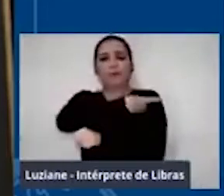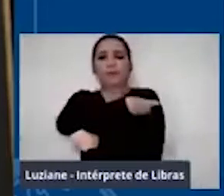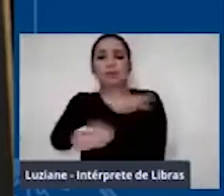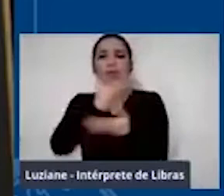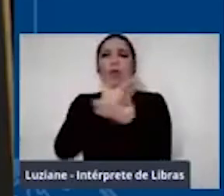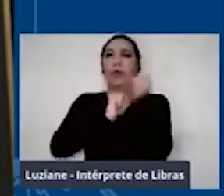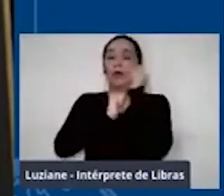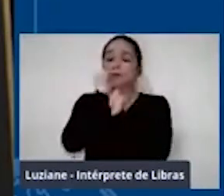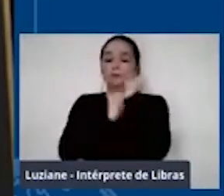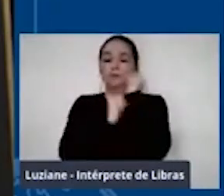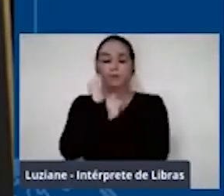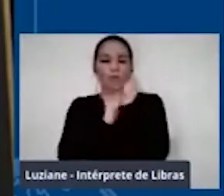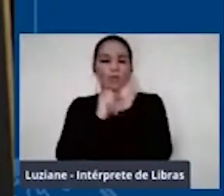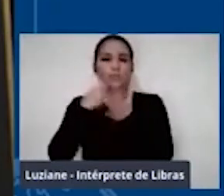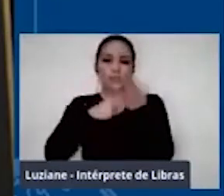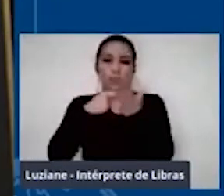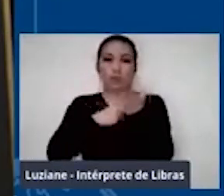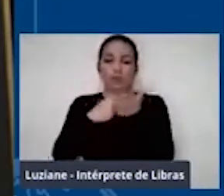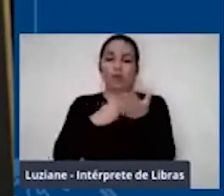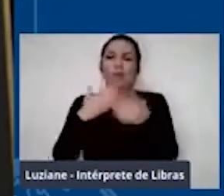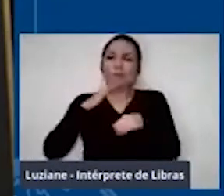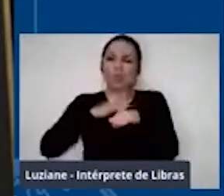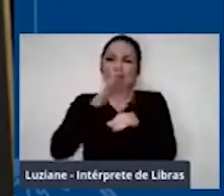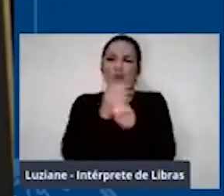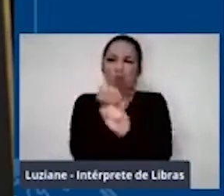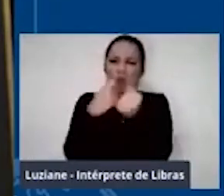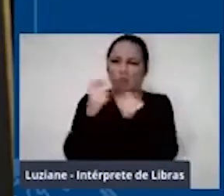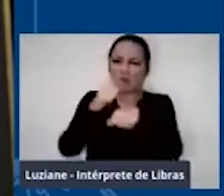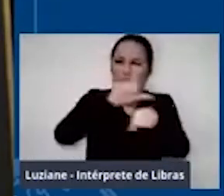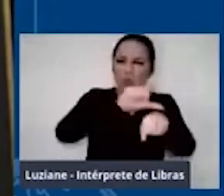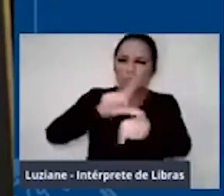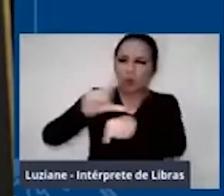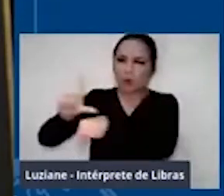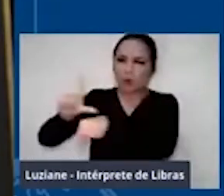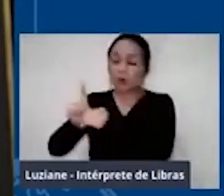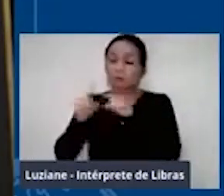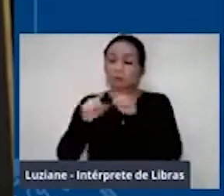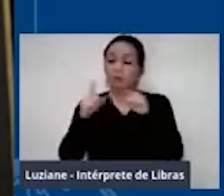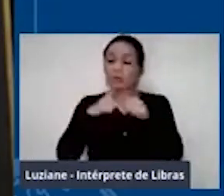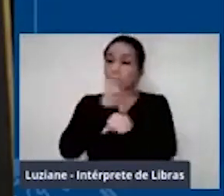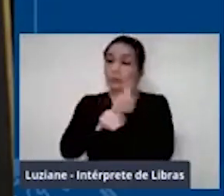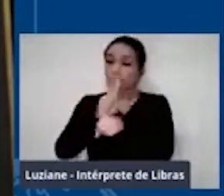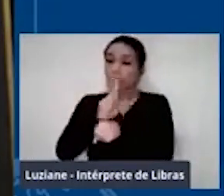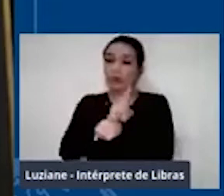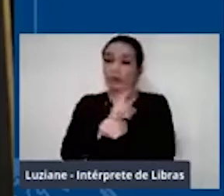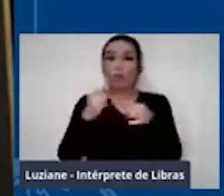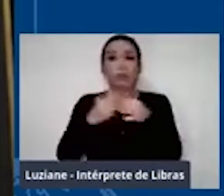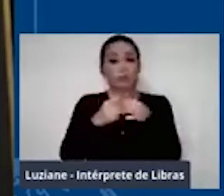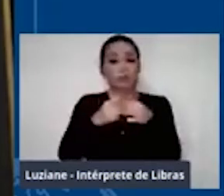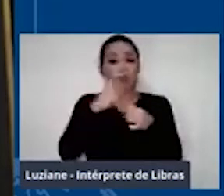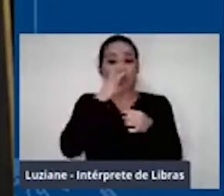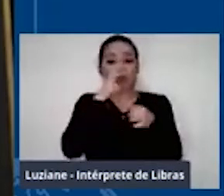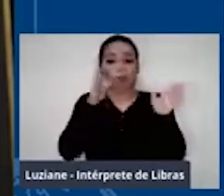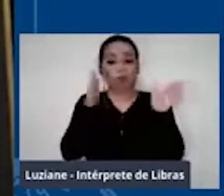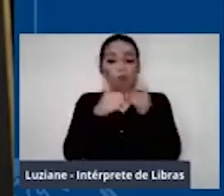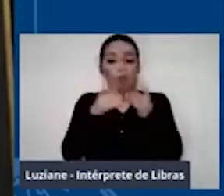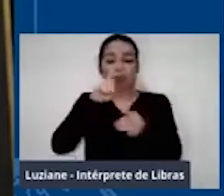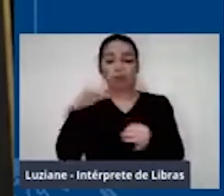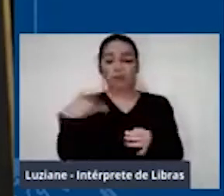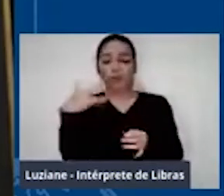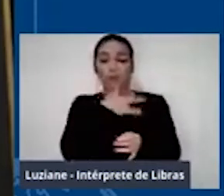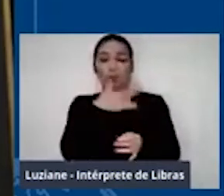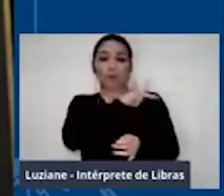tentaram, aí no caso mais comércio, mas a gente tem que ter muito cuidado nisso, porque estamos tratando de saúde pública. Então, de qualquer